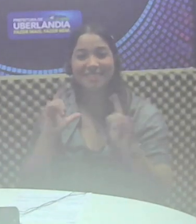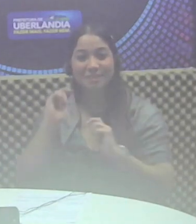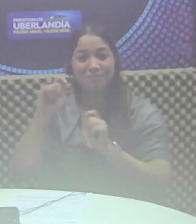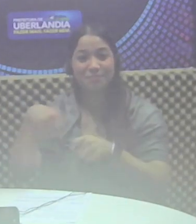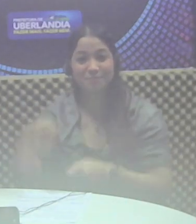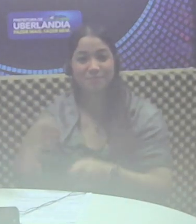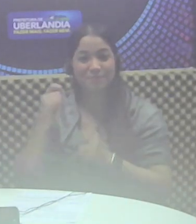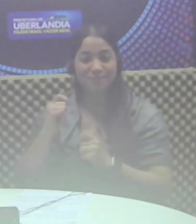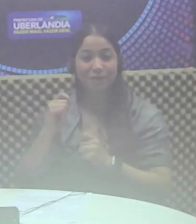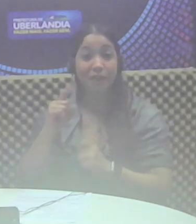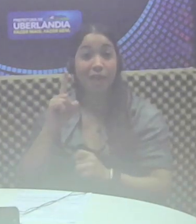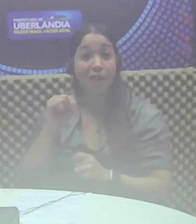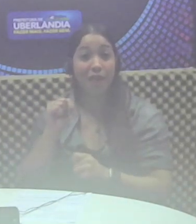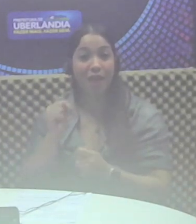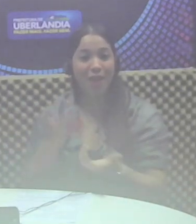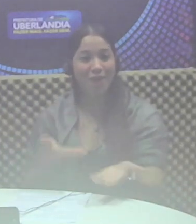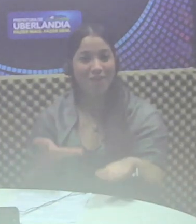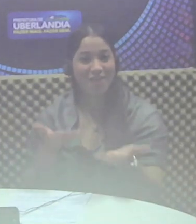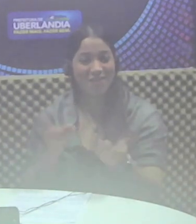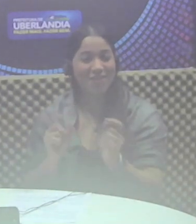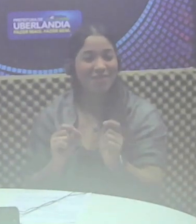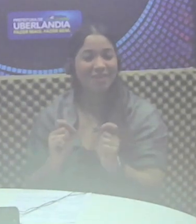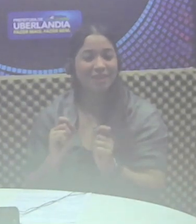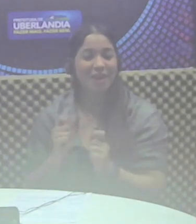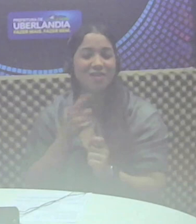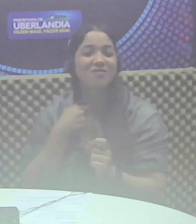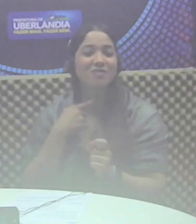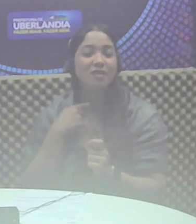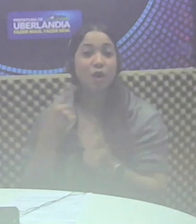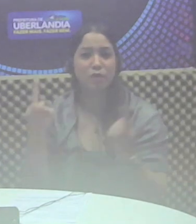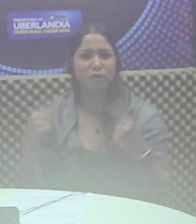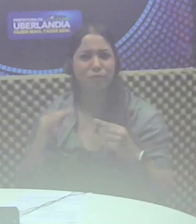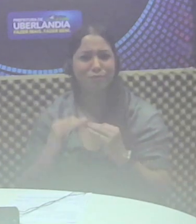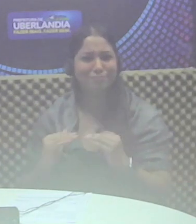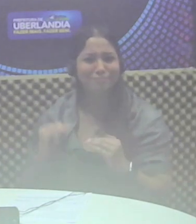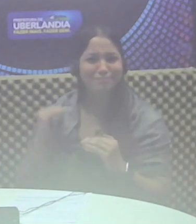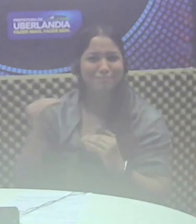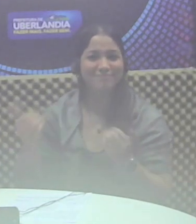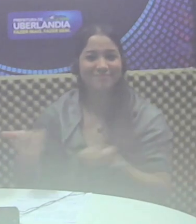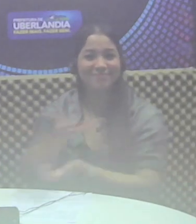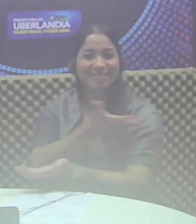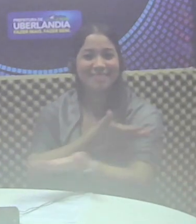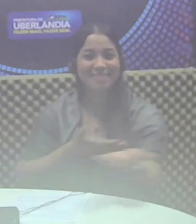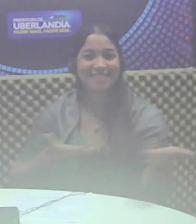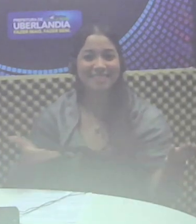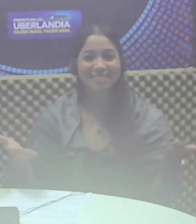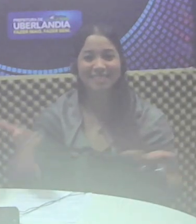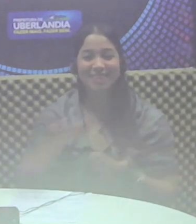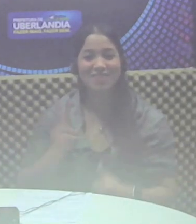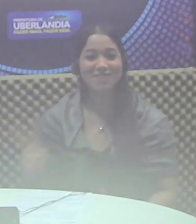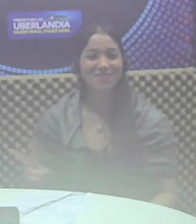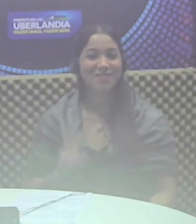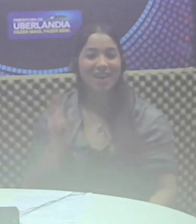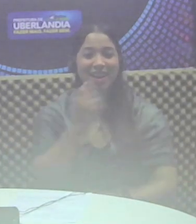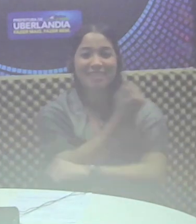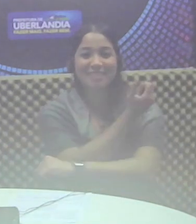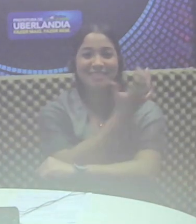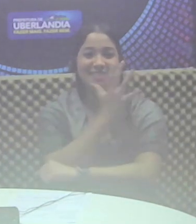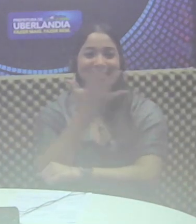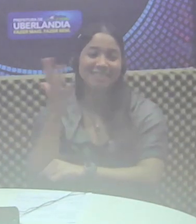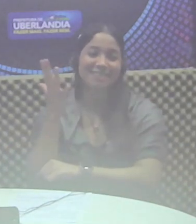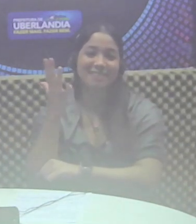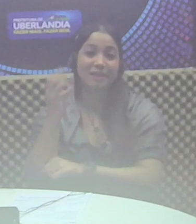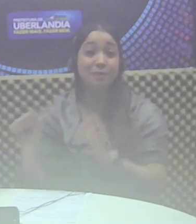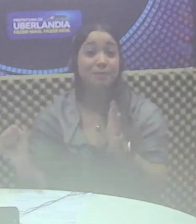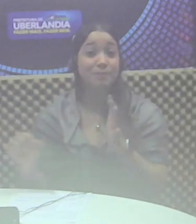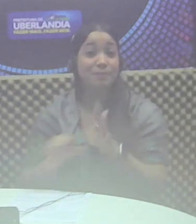essas represas são convite à pesca mas que competição o nosso torneio é uma confraternização e valorização à nossa natureza primeira